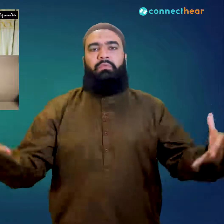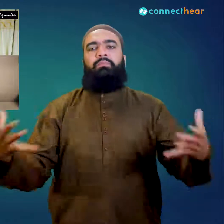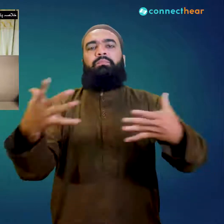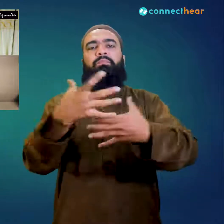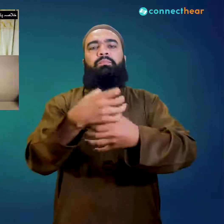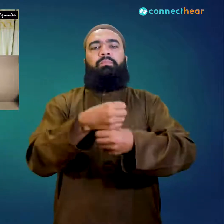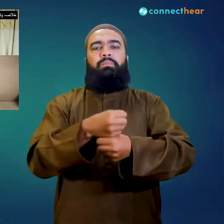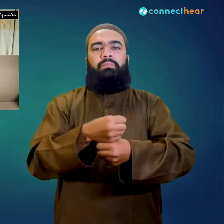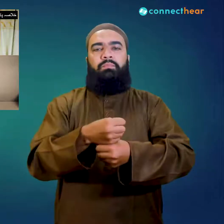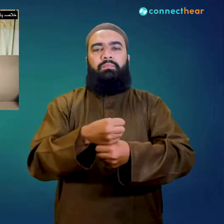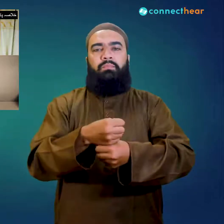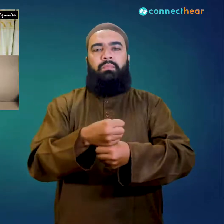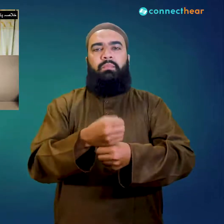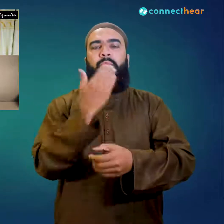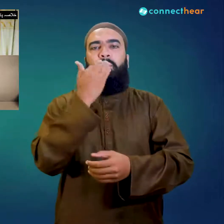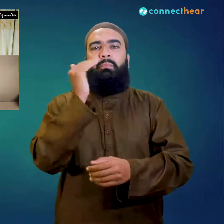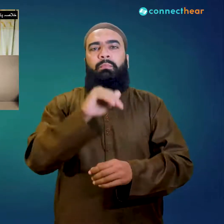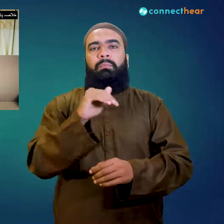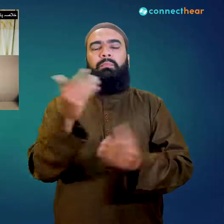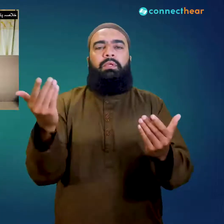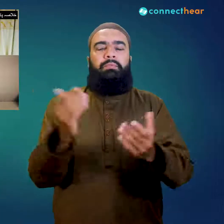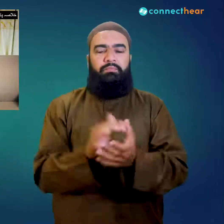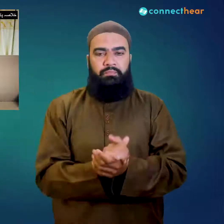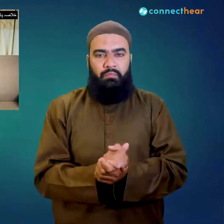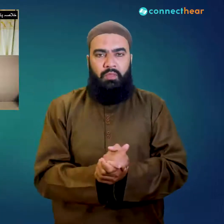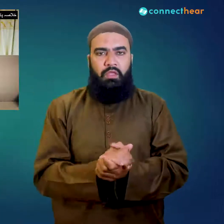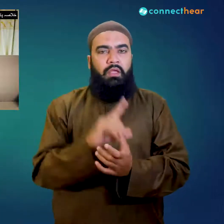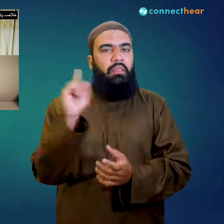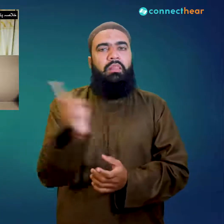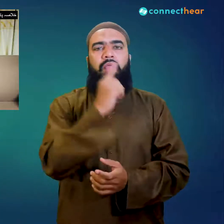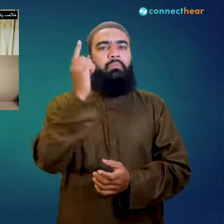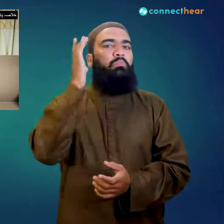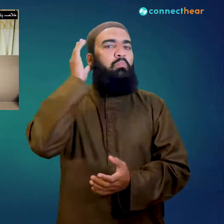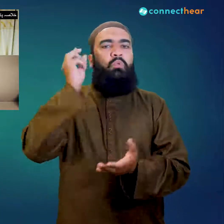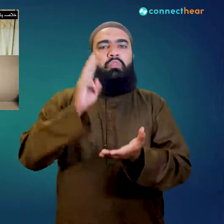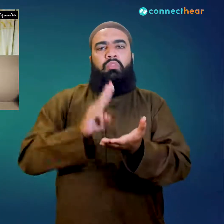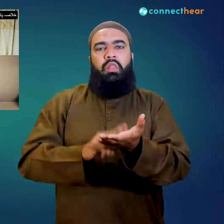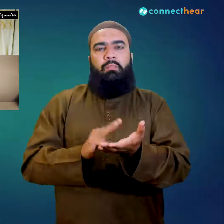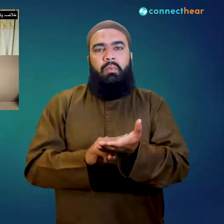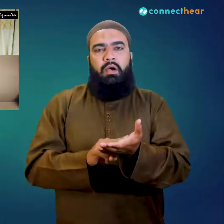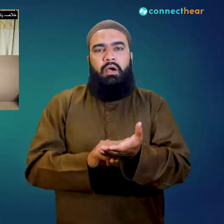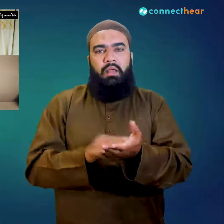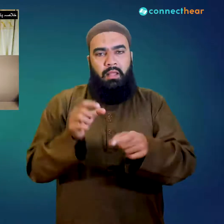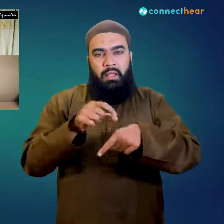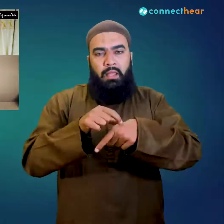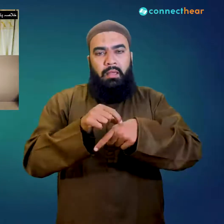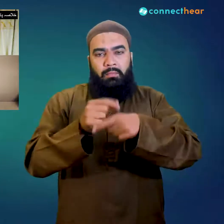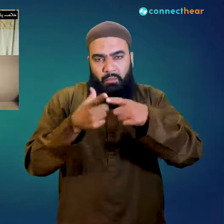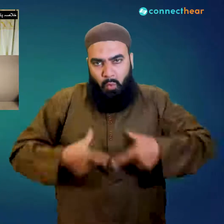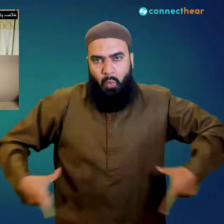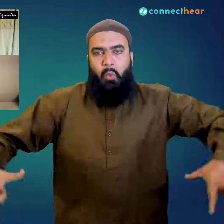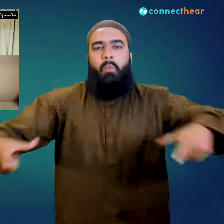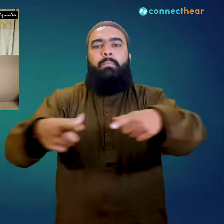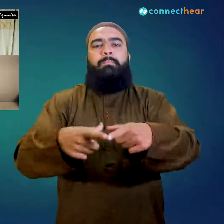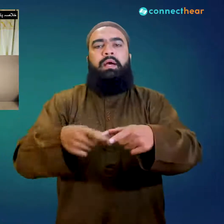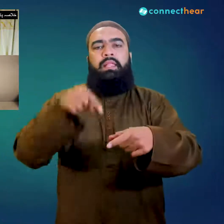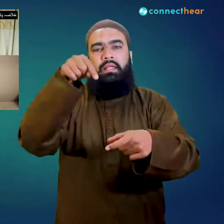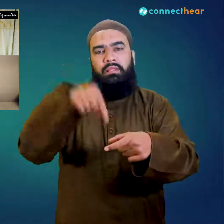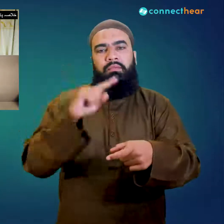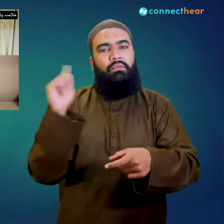یکجہتی کے لیے فرمایا گیا، تاکہ تمام مسلمان بحیثیت امت ہونے